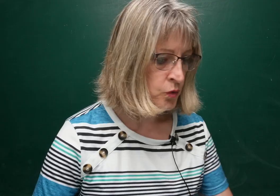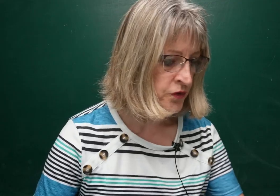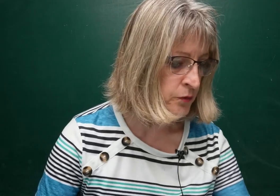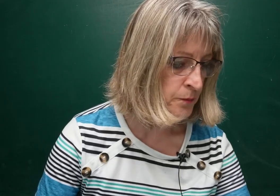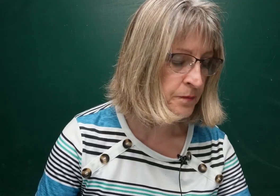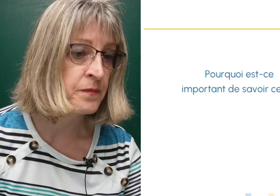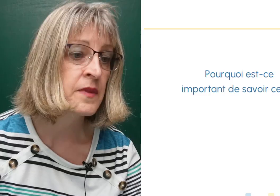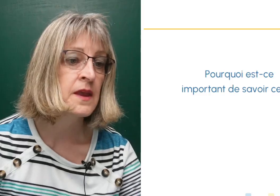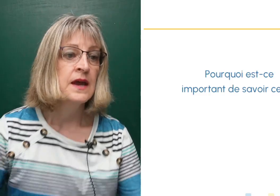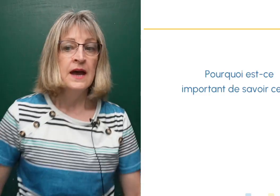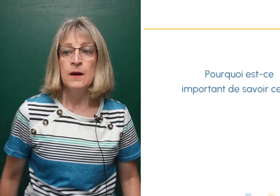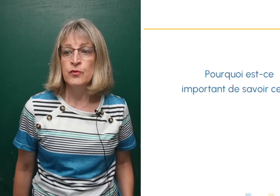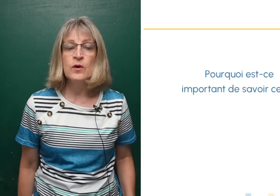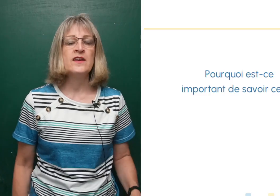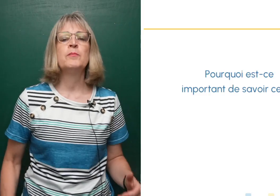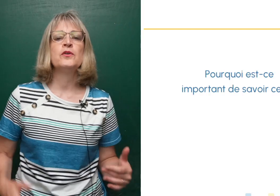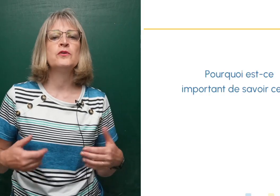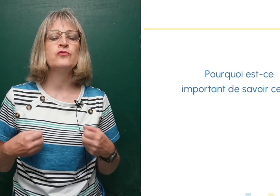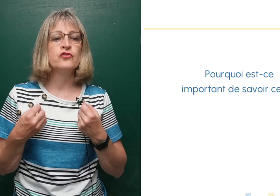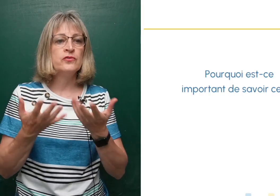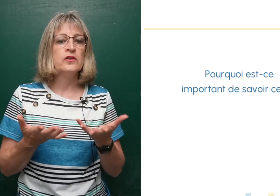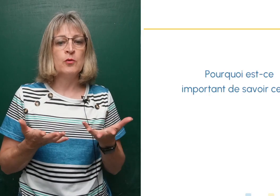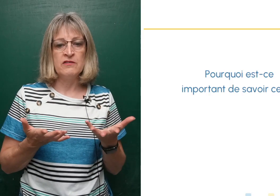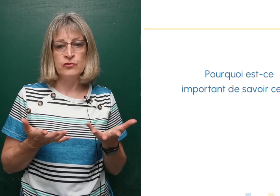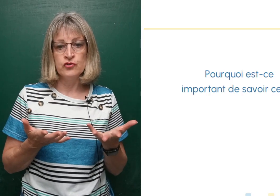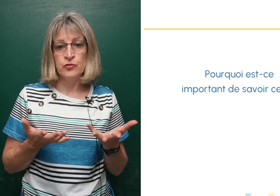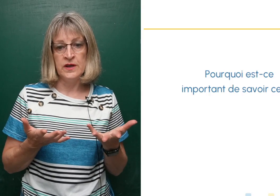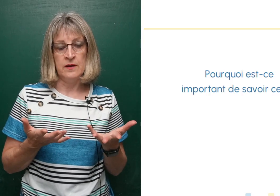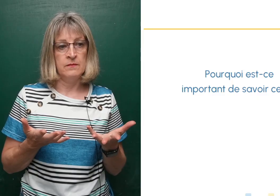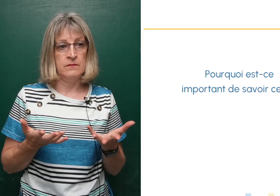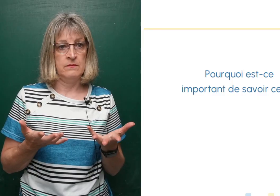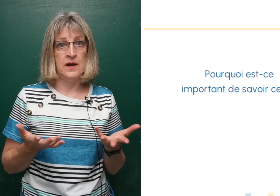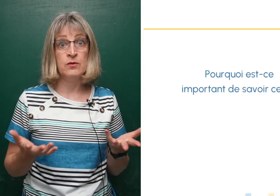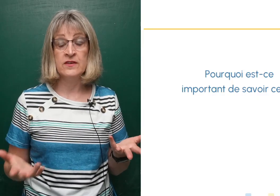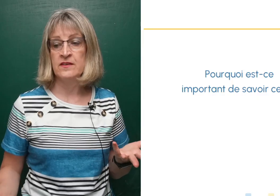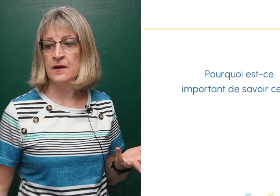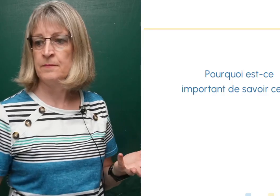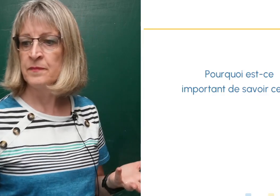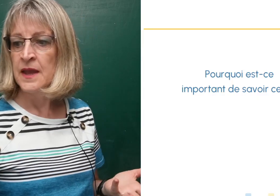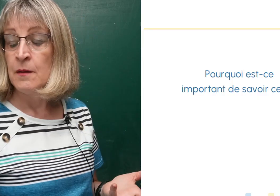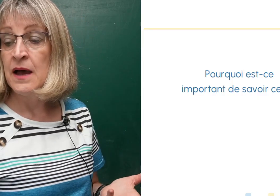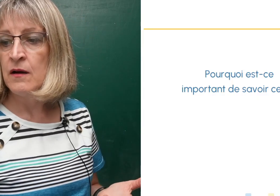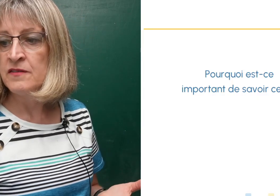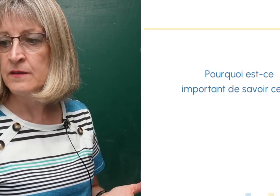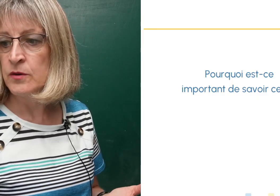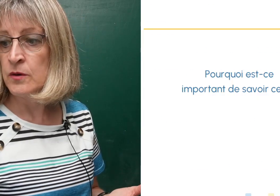continue. Pourquoi c'est important tout ce que je vous donne comme info aujourd'hui, là? À quoi ça sert? En fait,